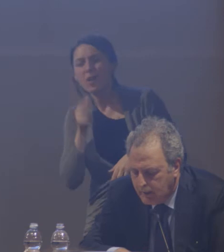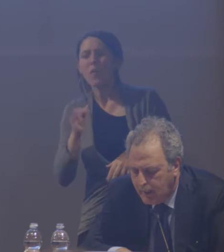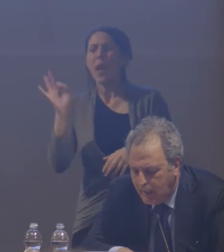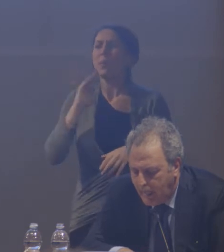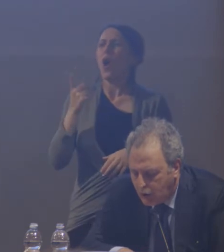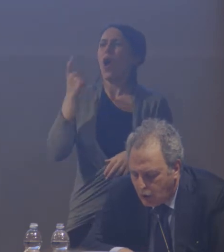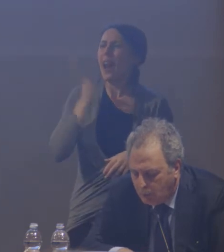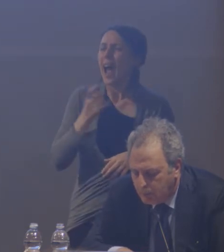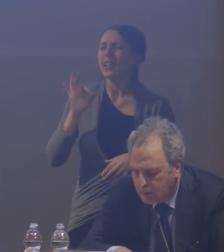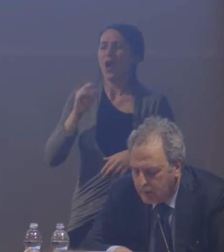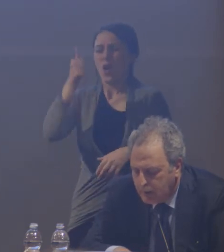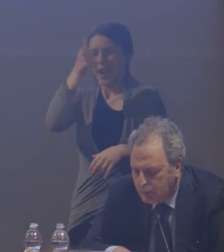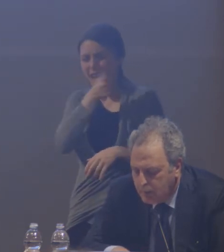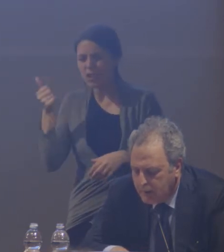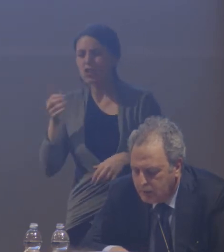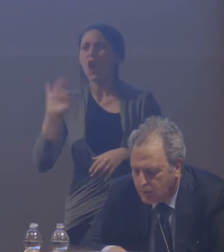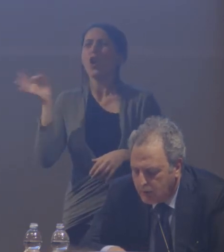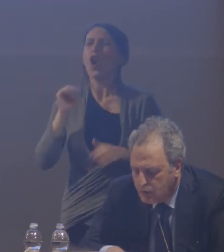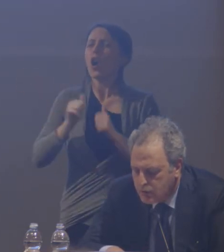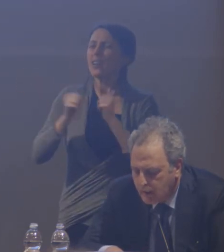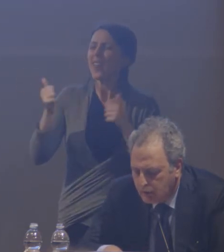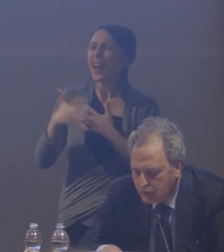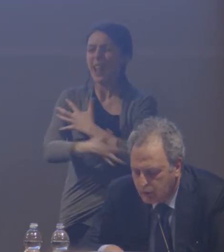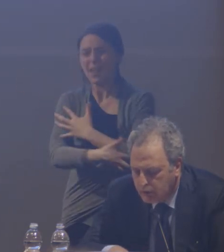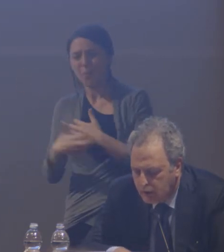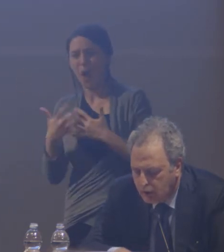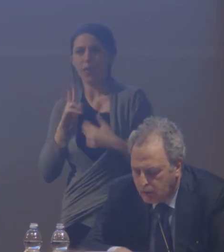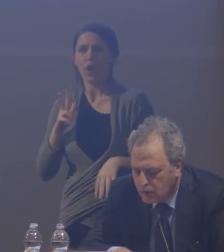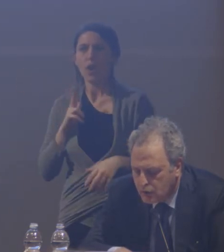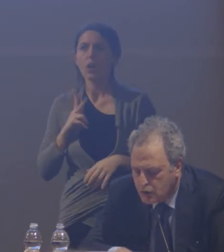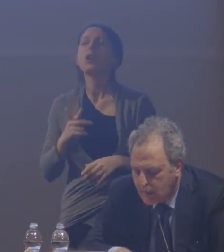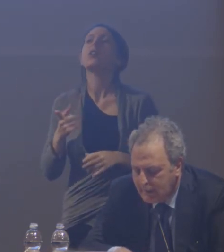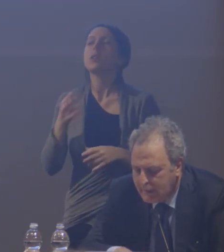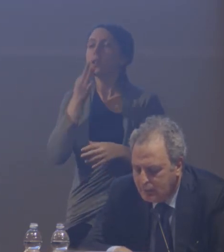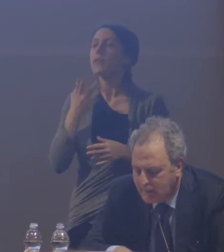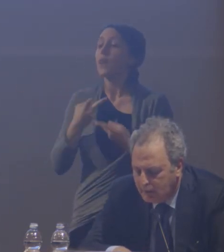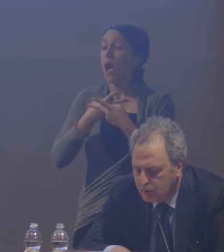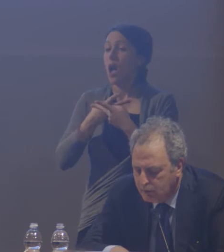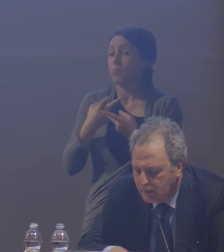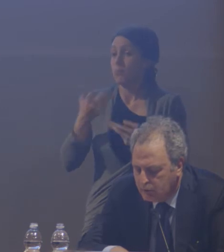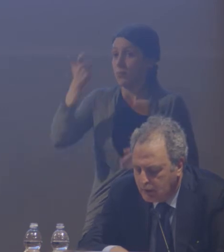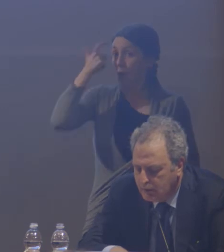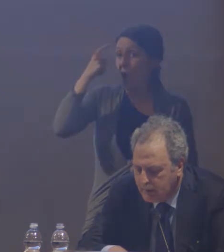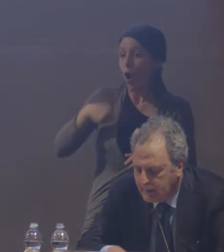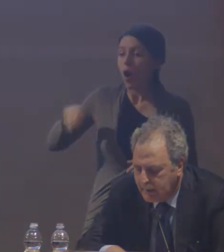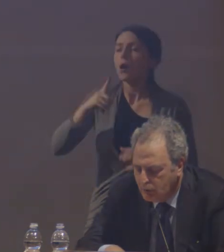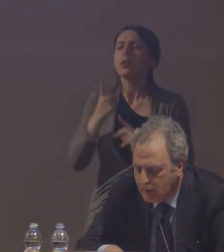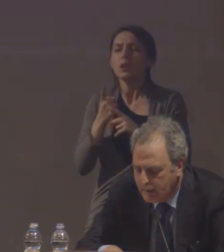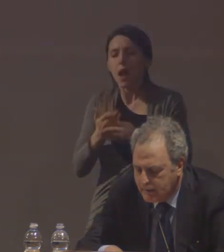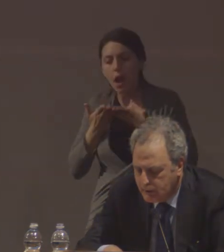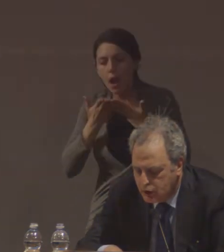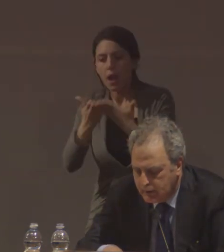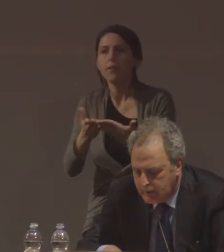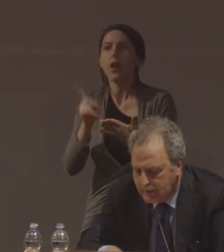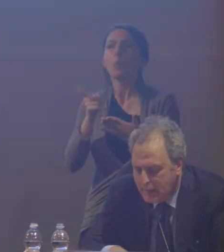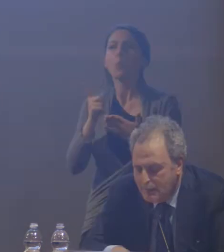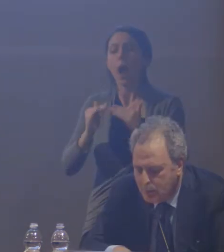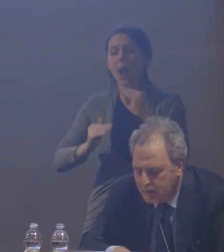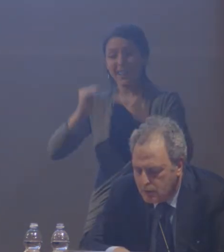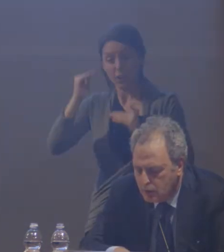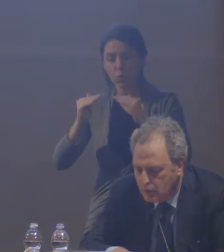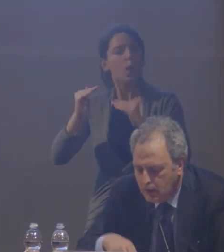sociali. È compito della Repubblica rimuovere gli ostacoli di ordine economico e sociale che, limitando di fatto la libertà e l'uguaglianza dei